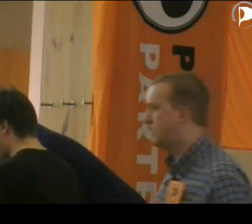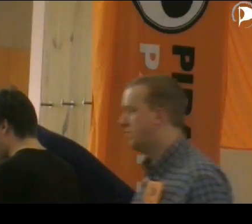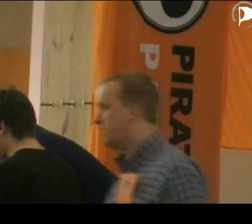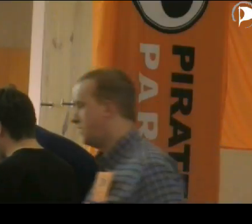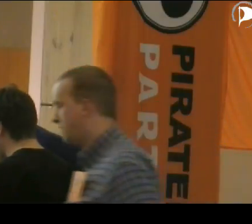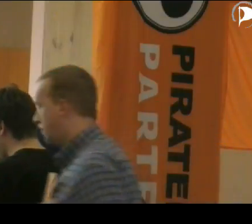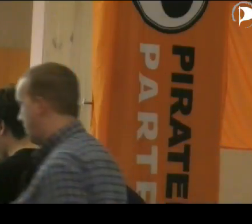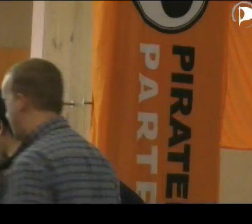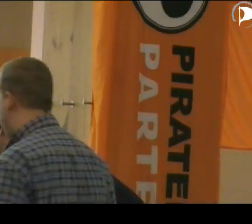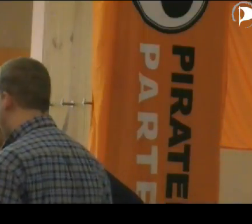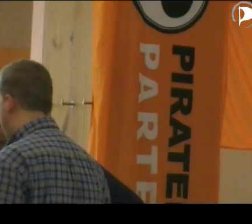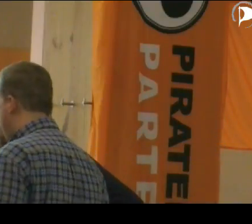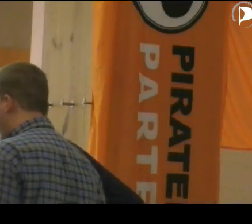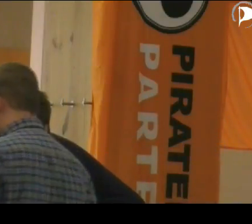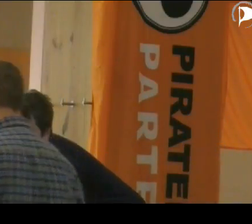und 3